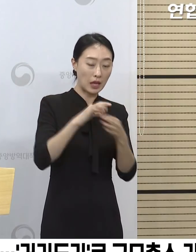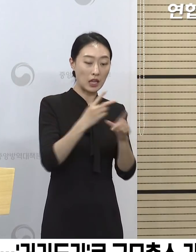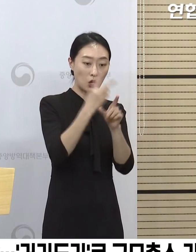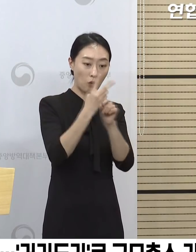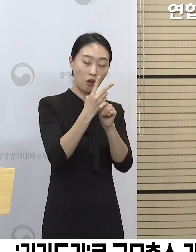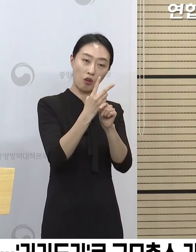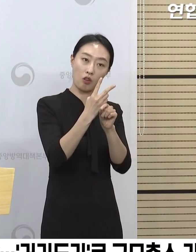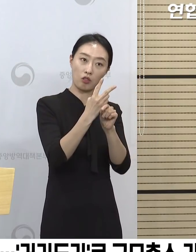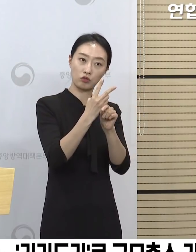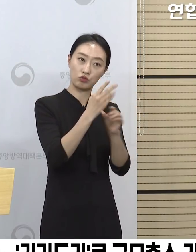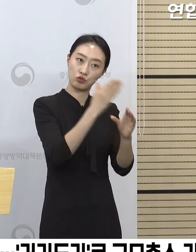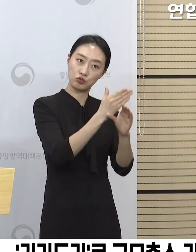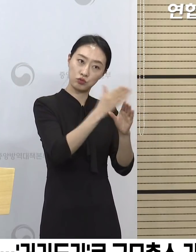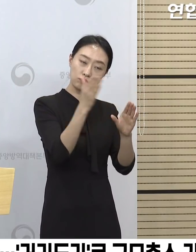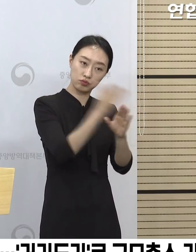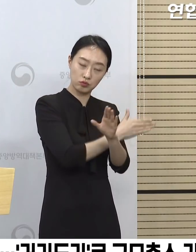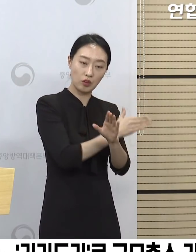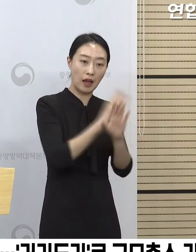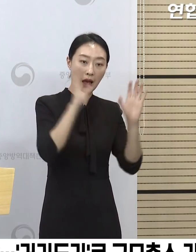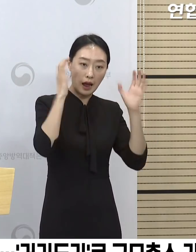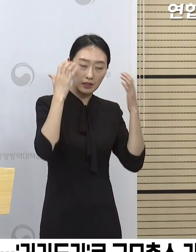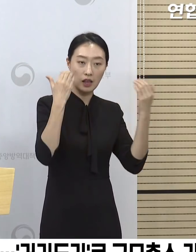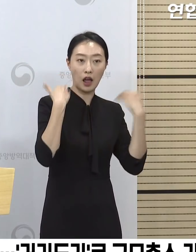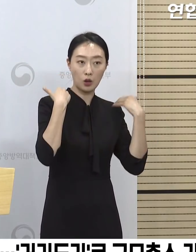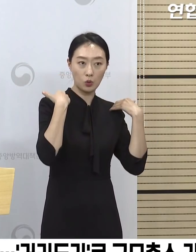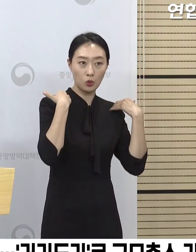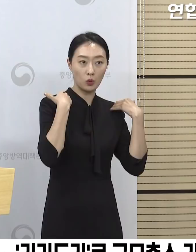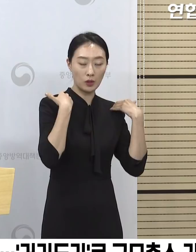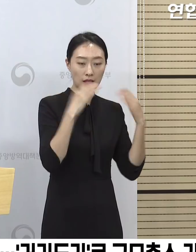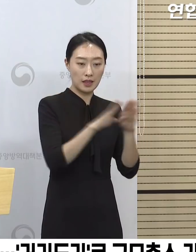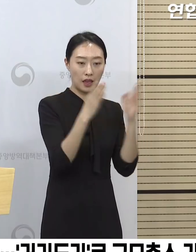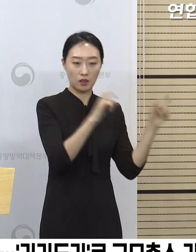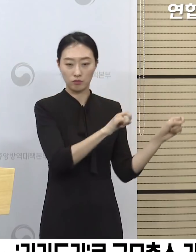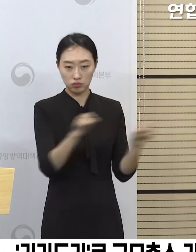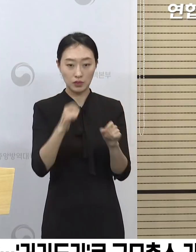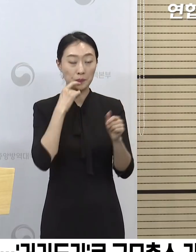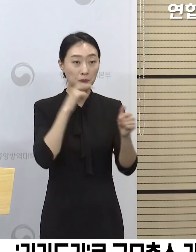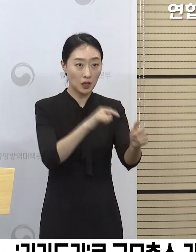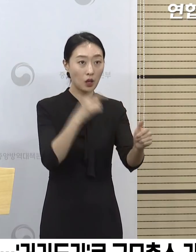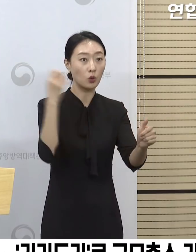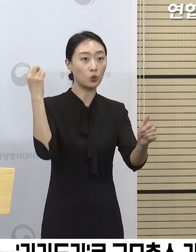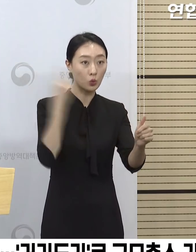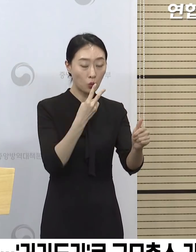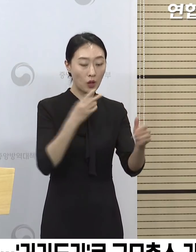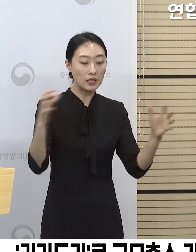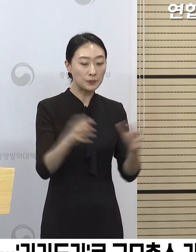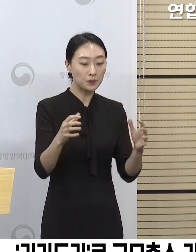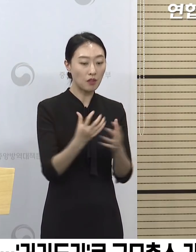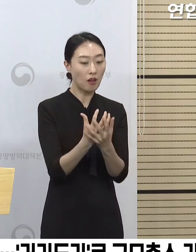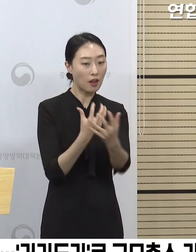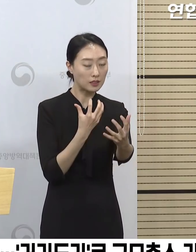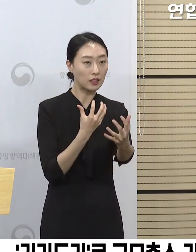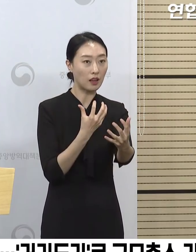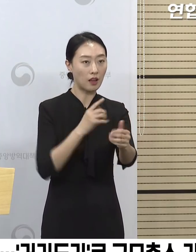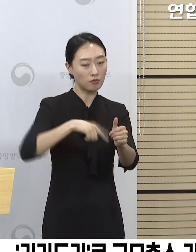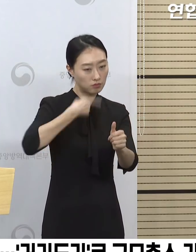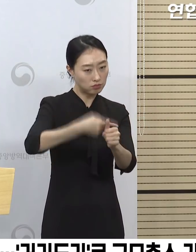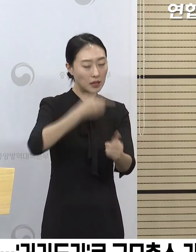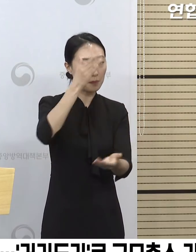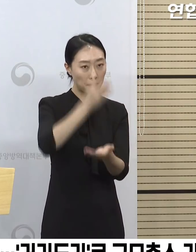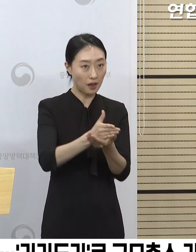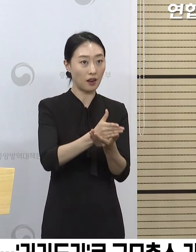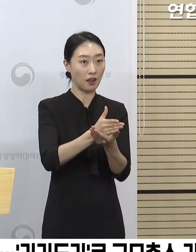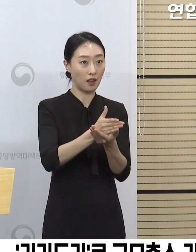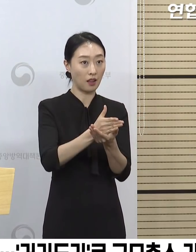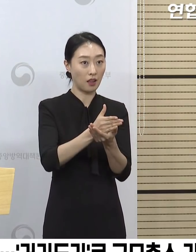아이들 학교도 한 3주 정도 연장을 시키고 또 집단 행사에 대한 자제도 이렇게